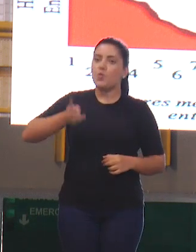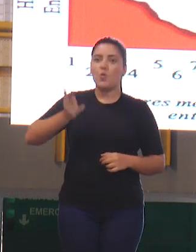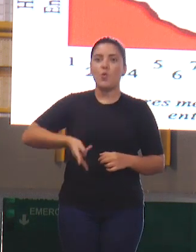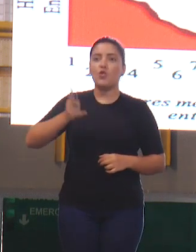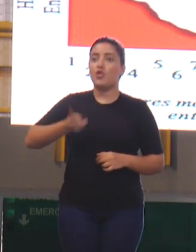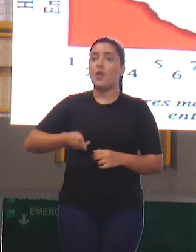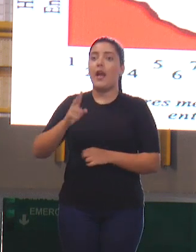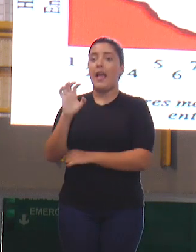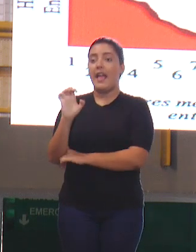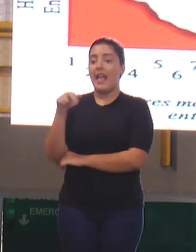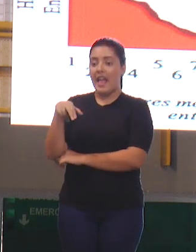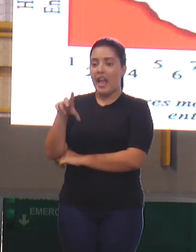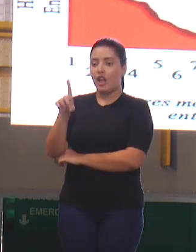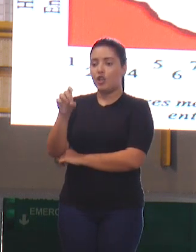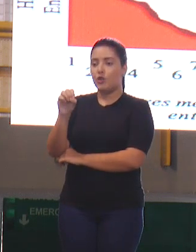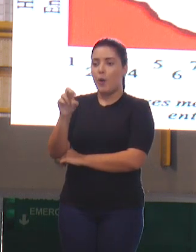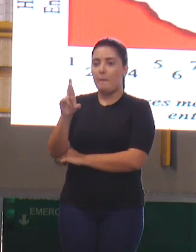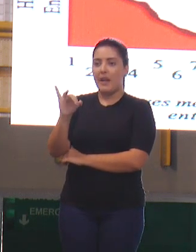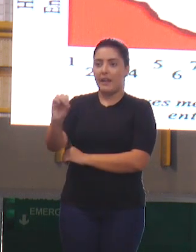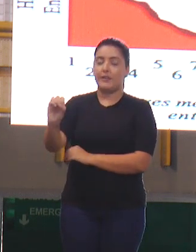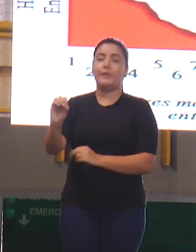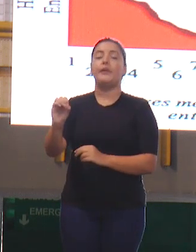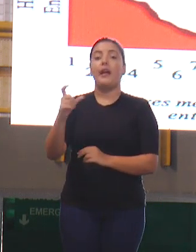manutenção do endométrio? Vai ser a